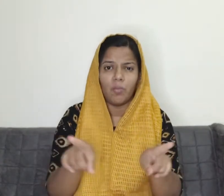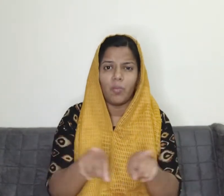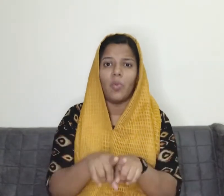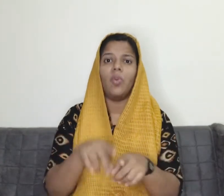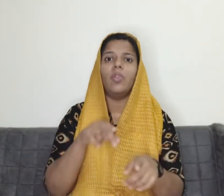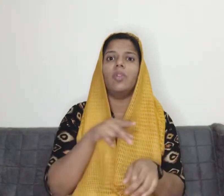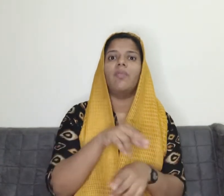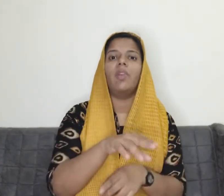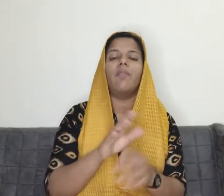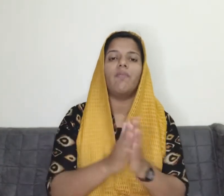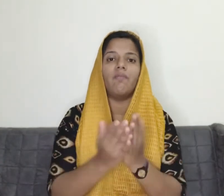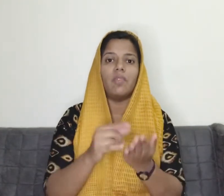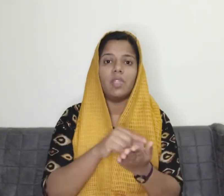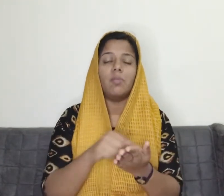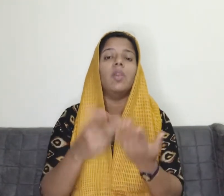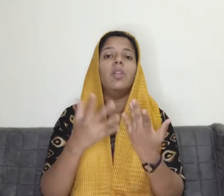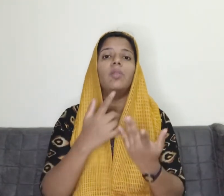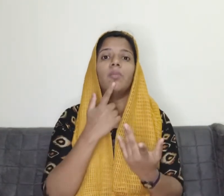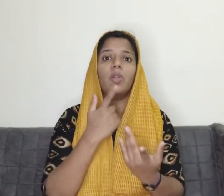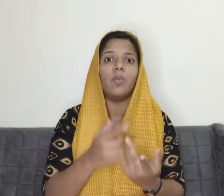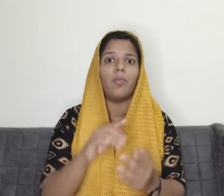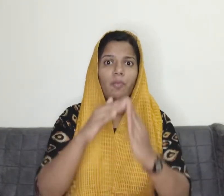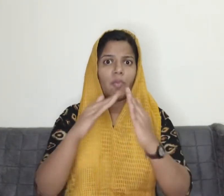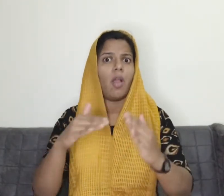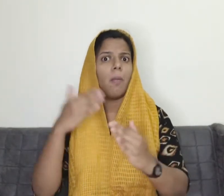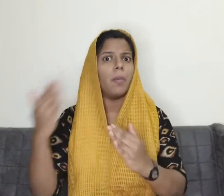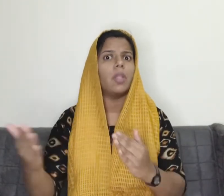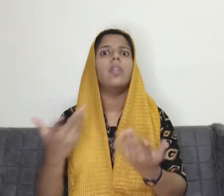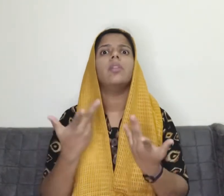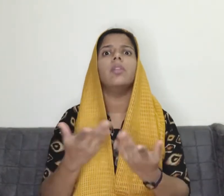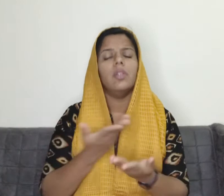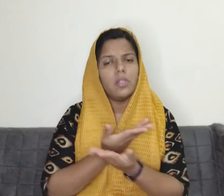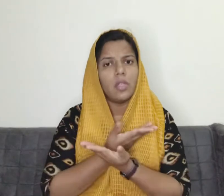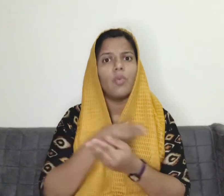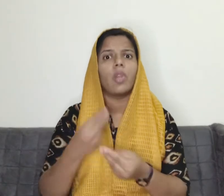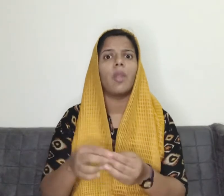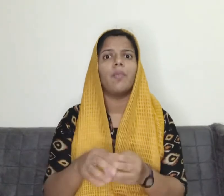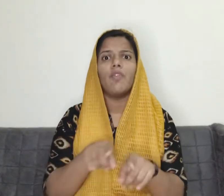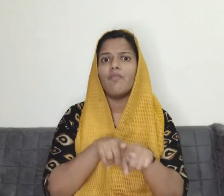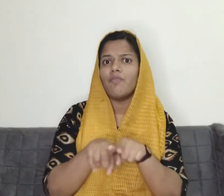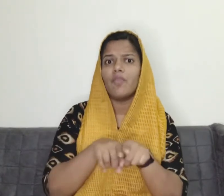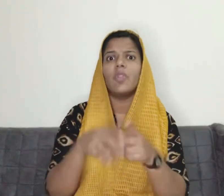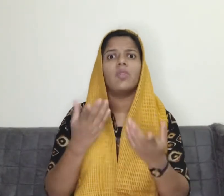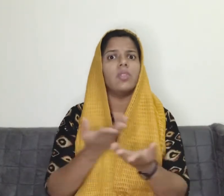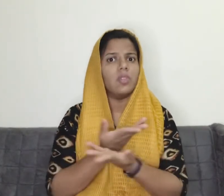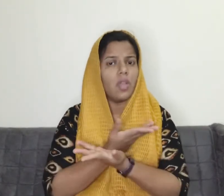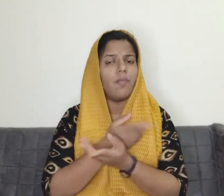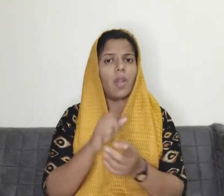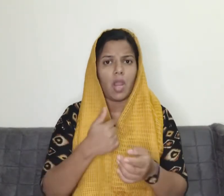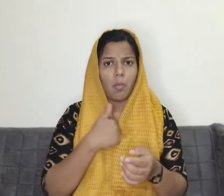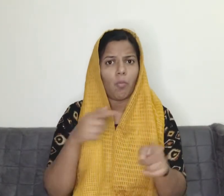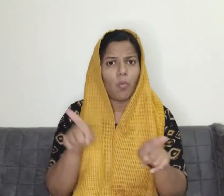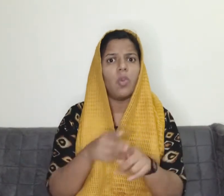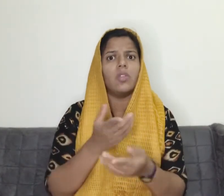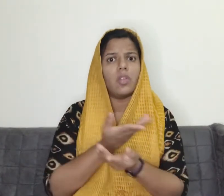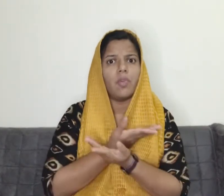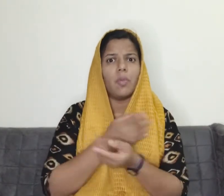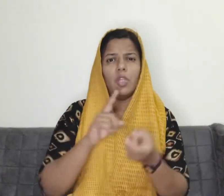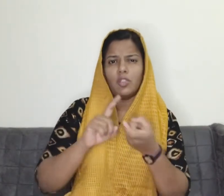ജീവിതമായിരിക്കും. വചനത്തിൽ എന്തു പറഞ്ഞു? അയൽവാസിയെ സ്നേഹിക്കുക പറഞ്ഞാൽ സ്നേഹിക്കണം. കൂട്ടുകാരനെ തന്നെ പോലെ സ്നേഹിക്കണമെന്ന് പറഞ്ഞാൽ സ്നേഹിക്കണം.